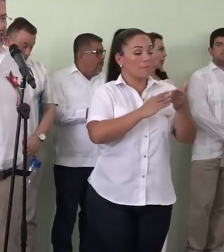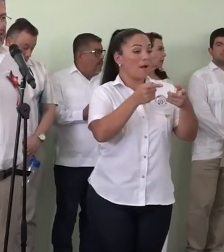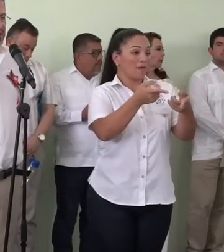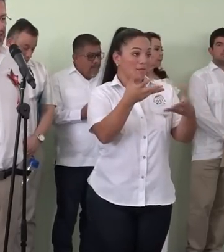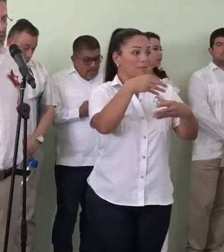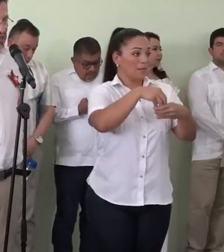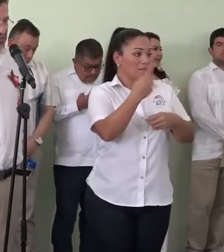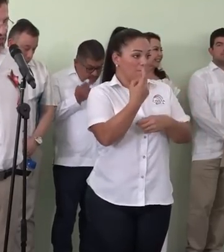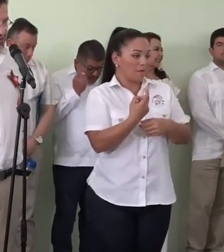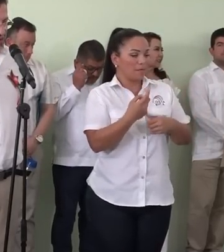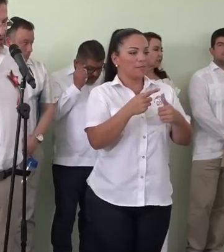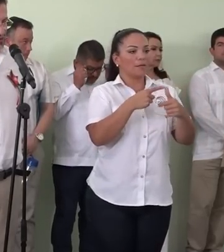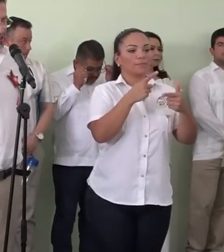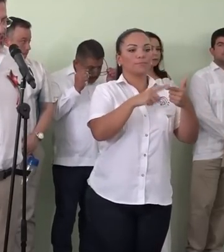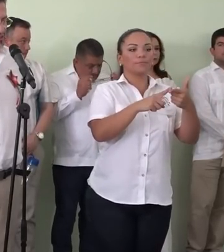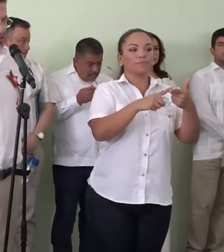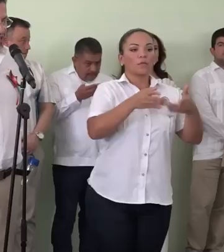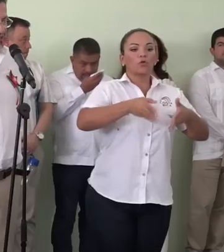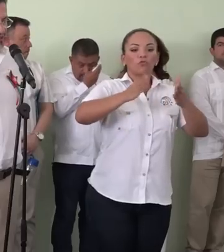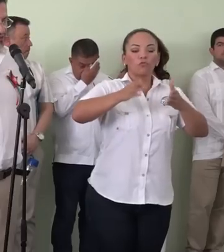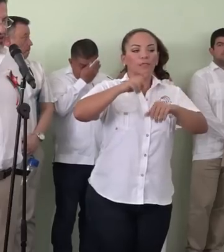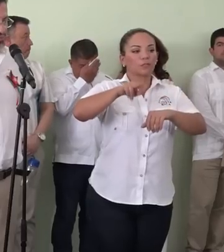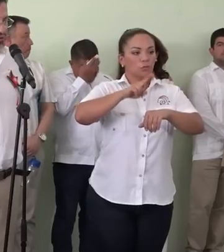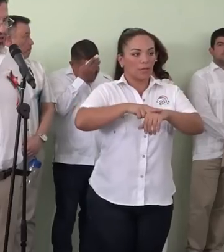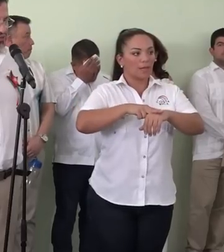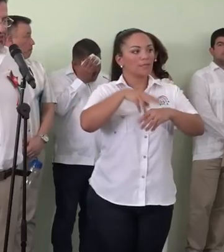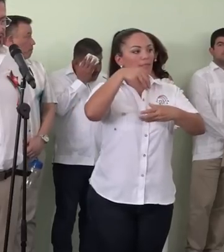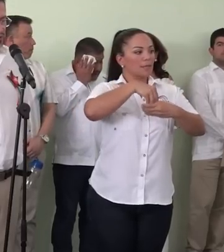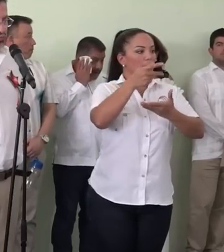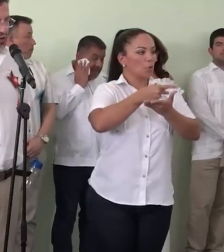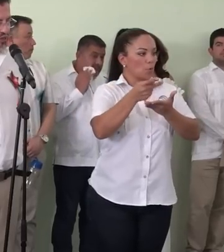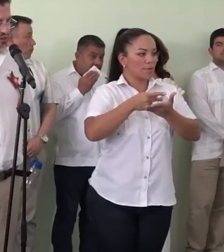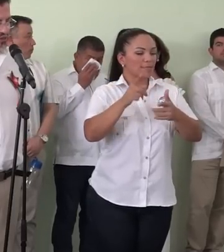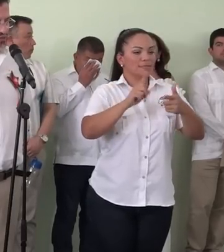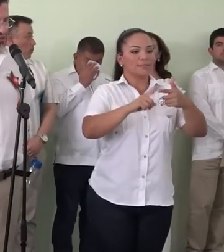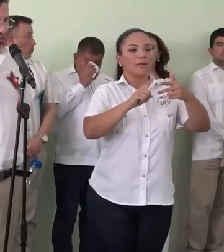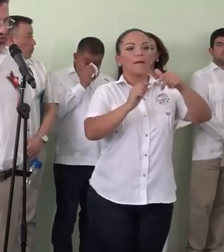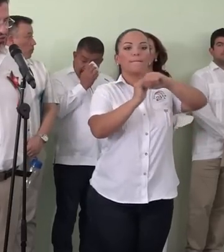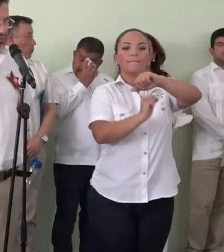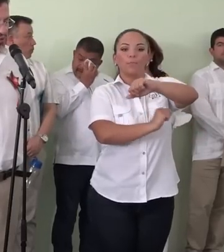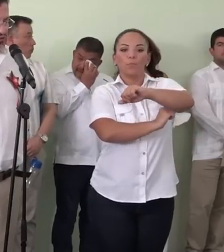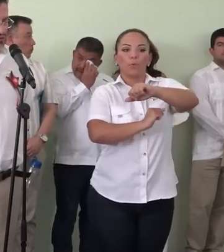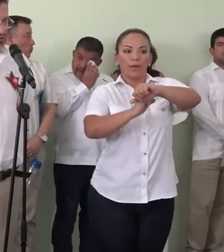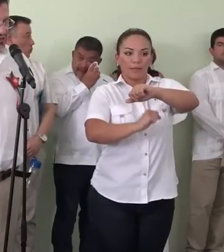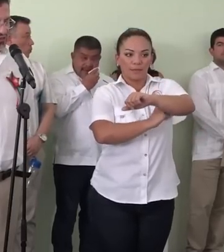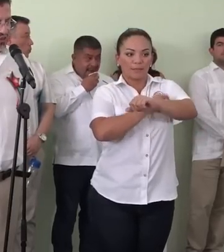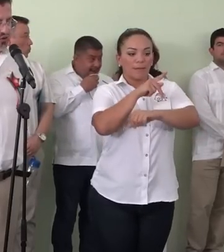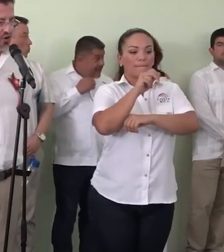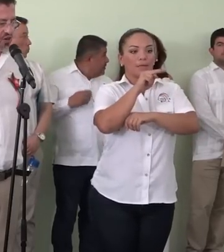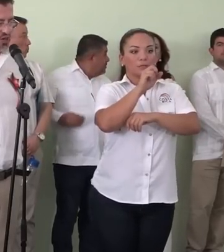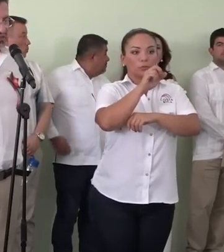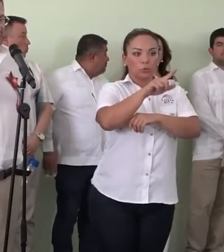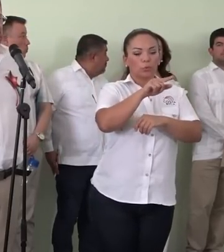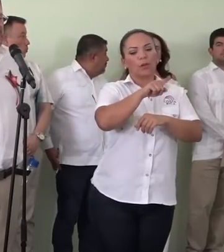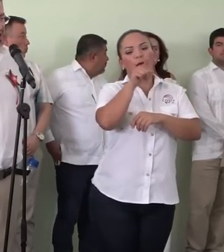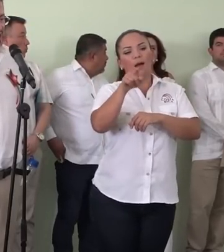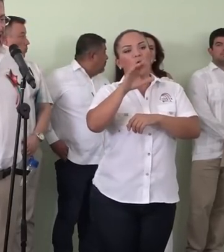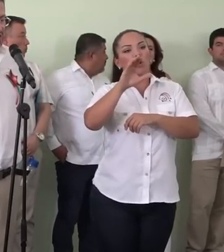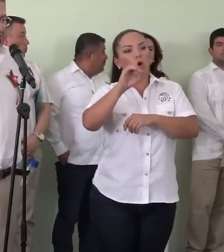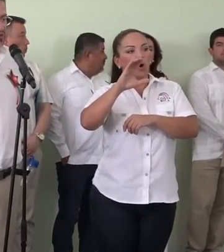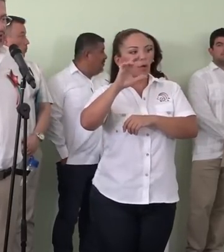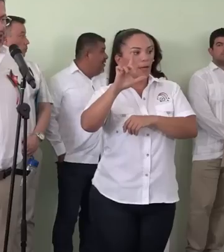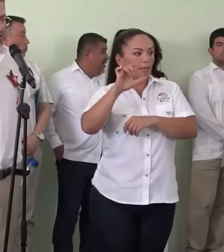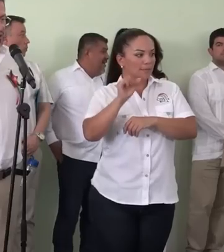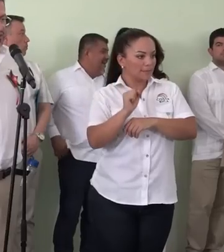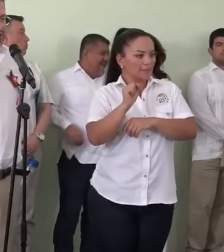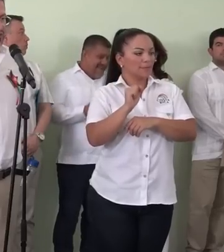está. Las rutas nacionales dentro de la provincia, los puentes yendo de Pensurt hacia Cocles, que